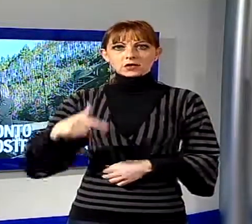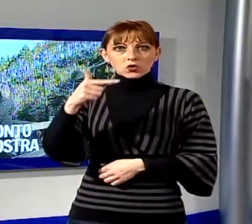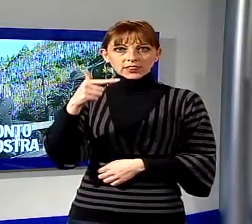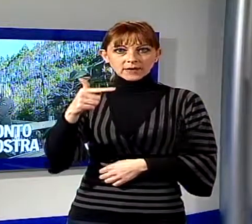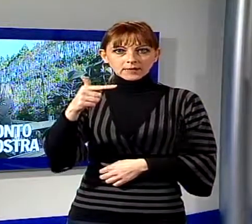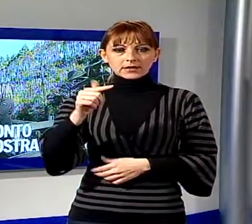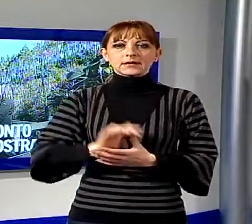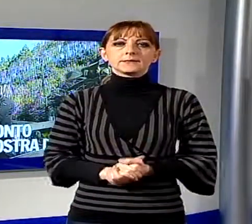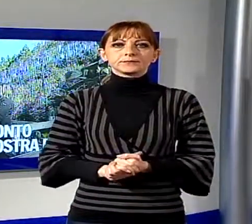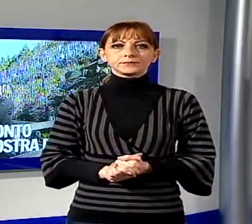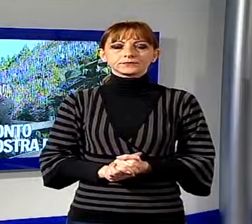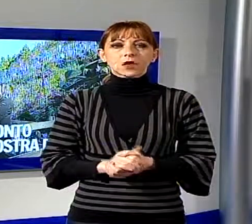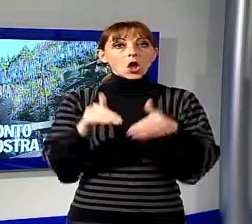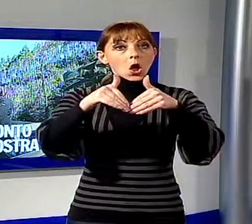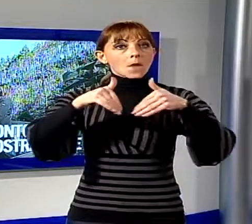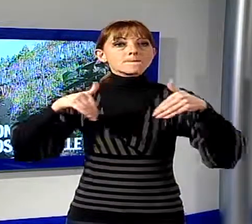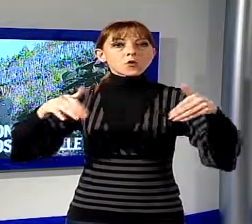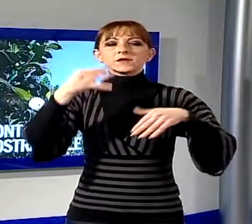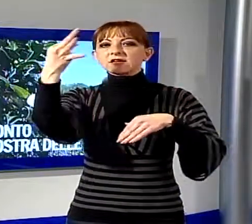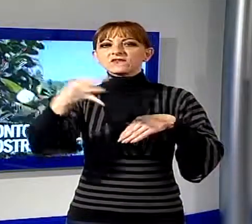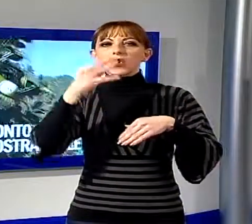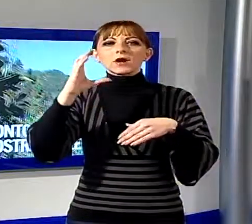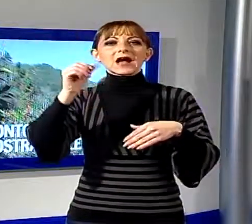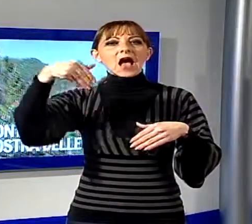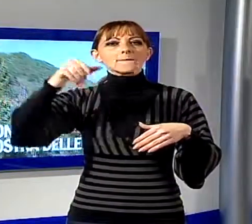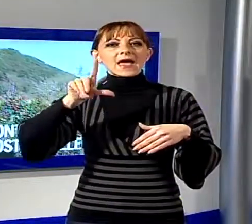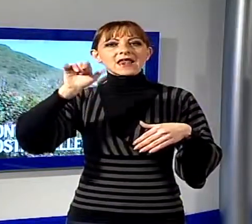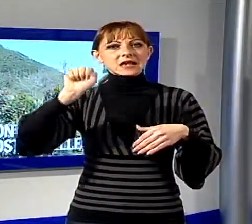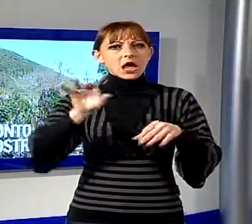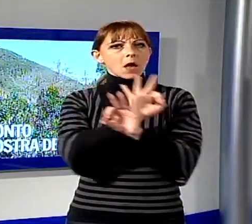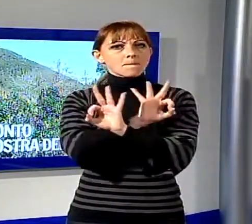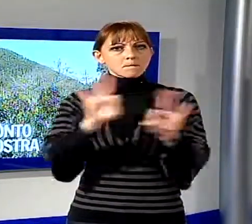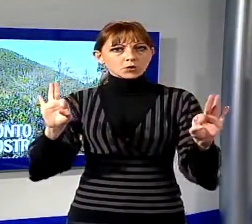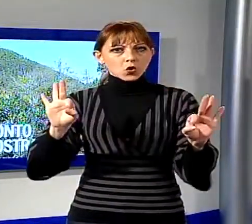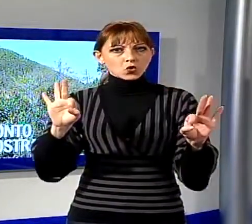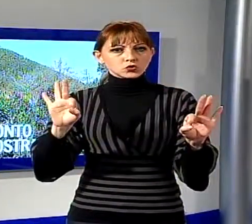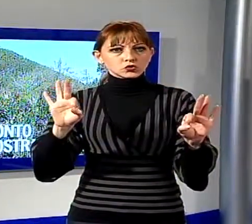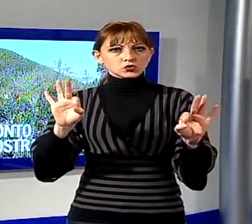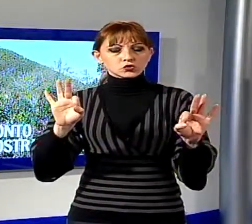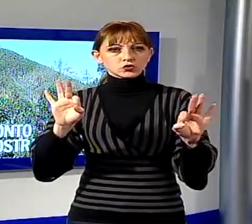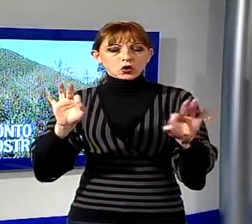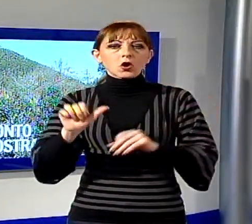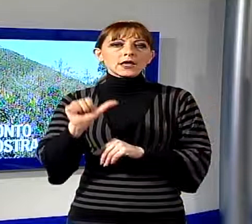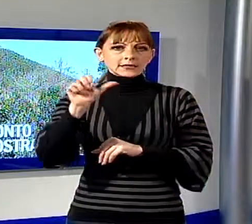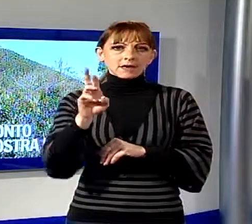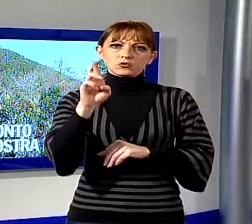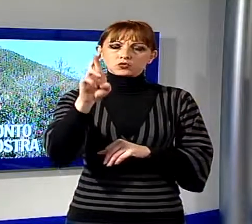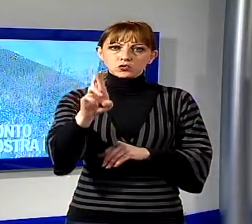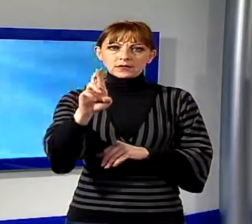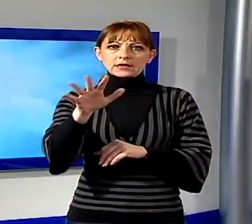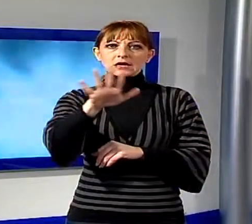la mostra delle camelie, dal prossimo weekend il Compitese si trasforma nella capitale mondiale di questo splendido